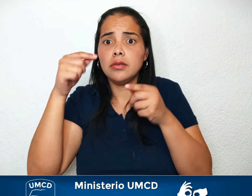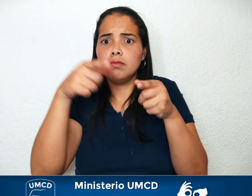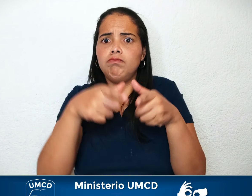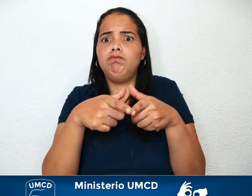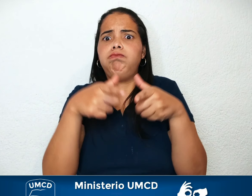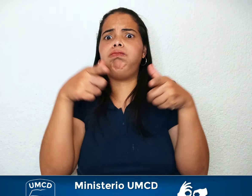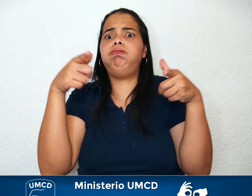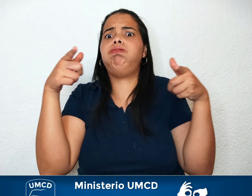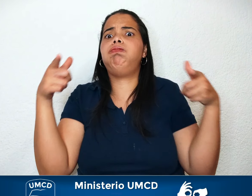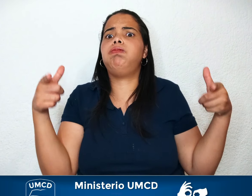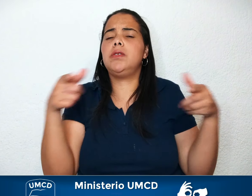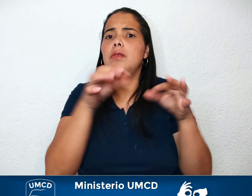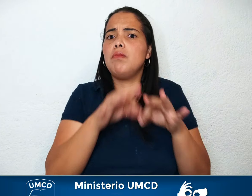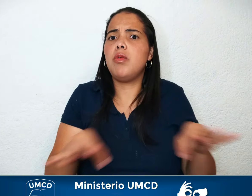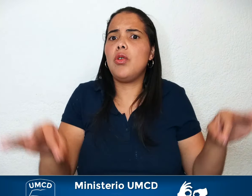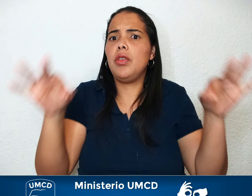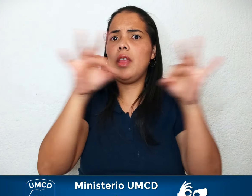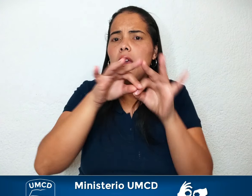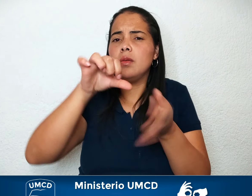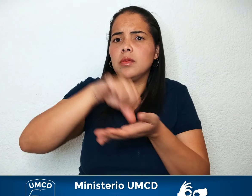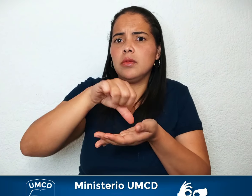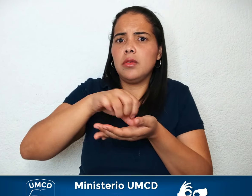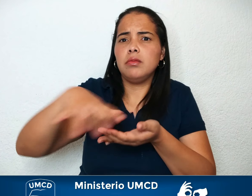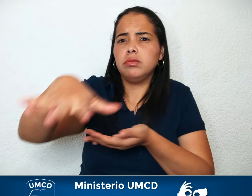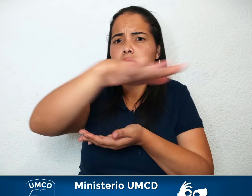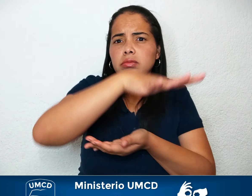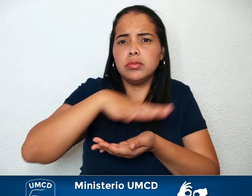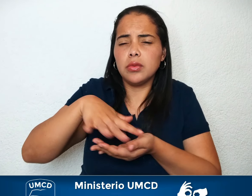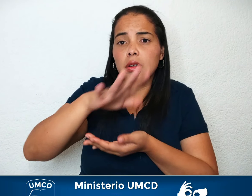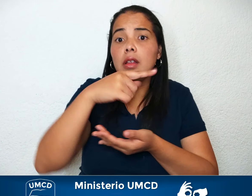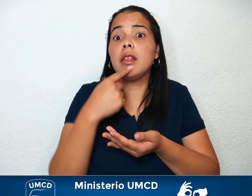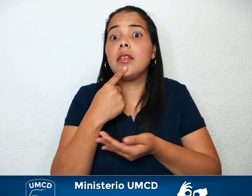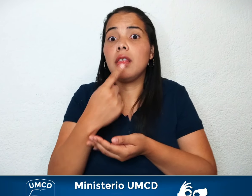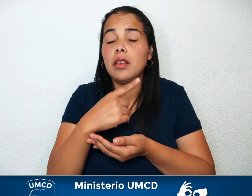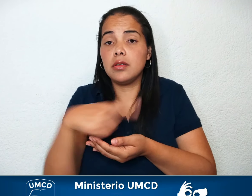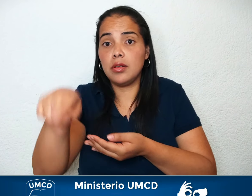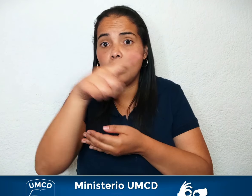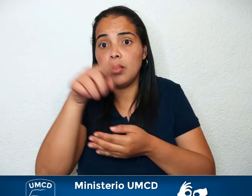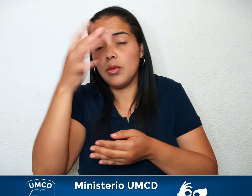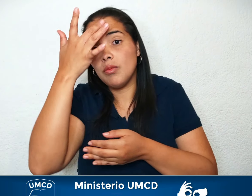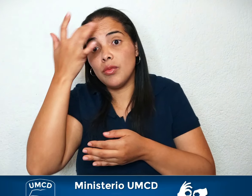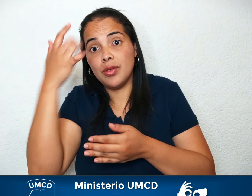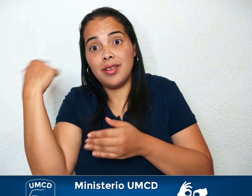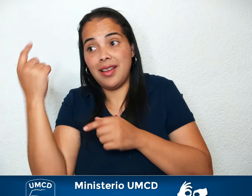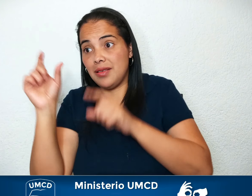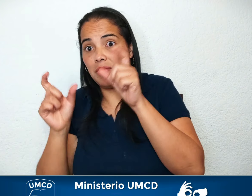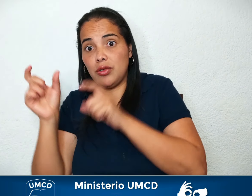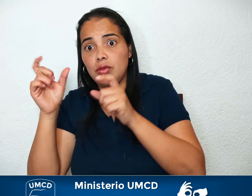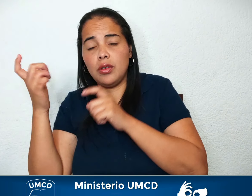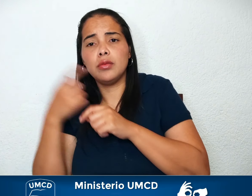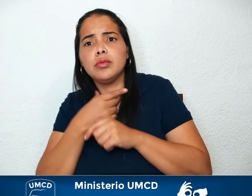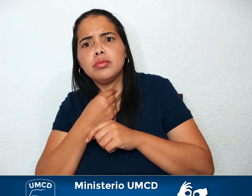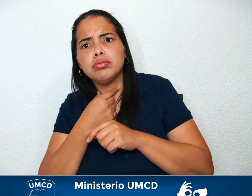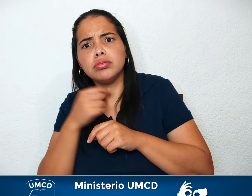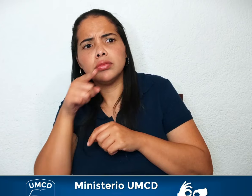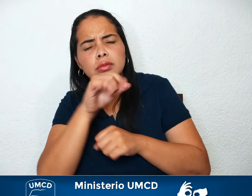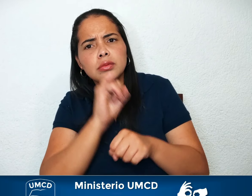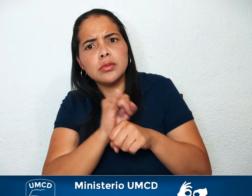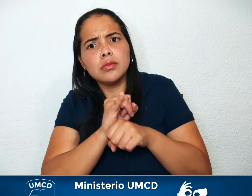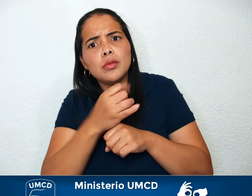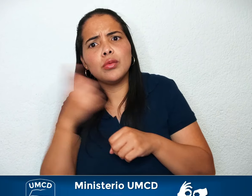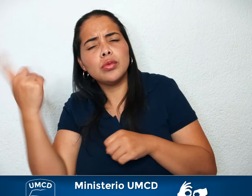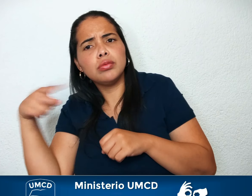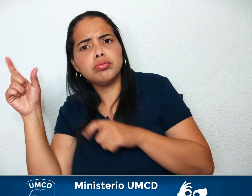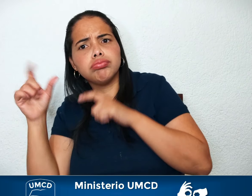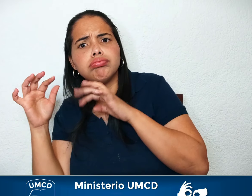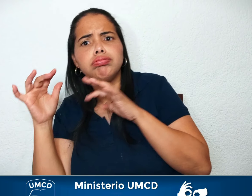dentro de Grecia. Su posición geográfica dentro de la unión en la que se encontraba con el territorio del